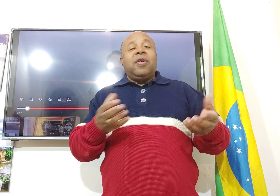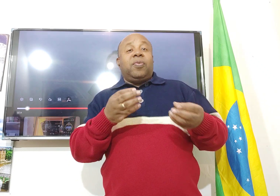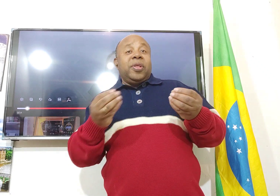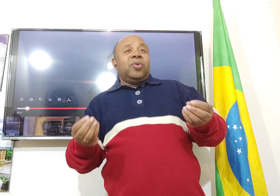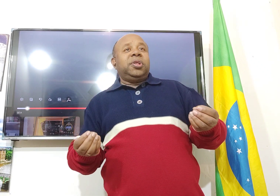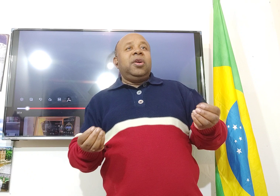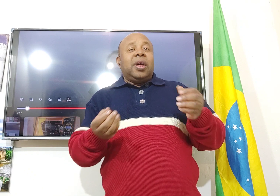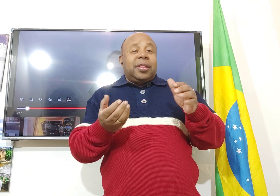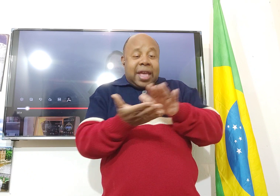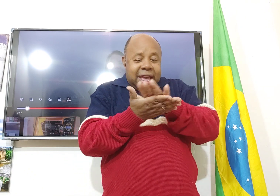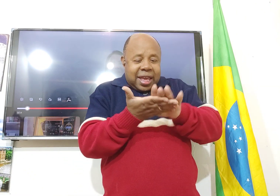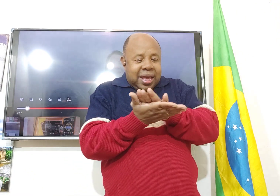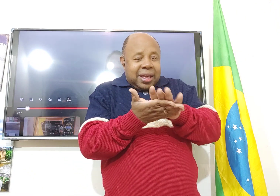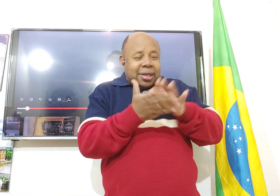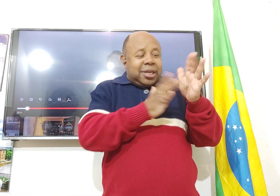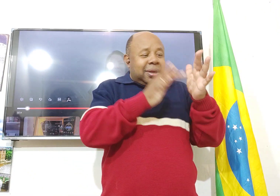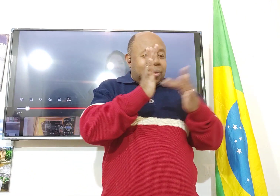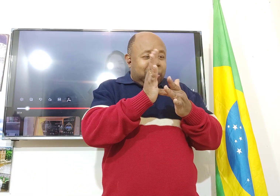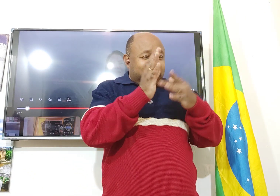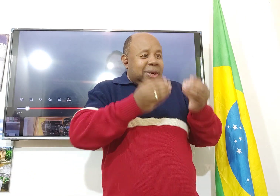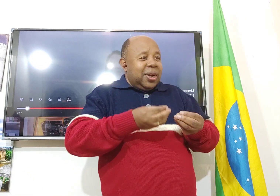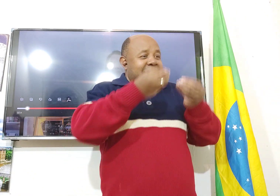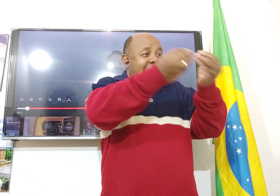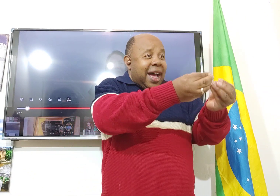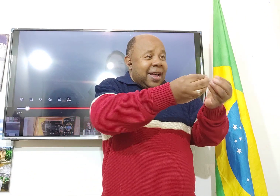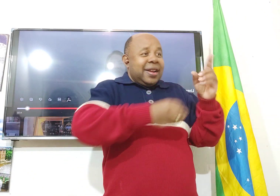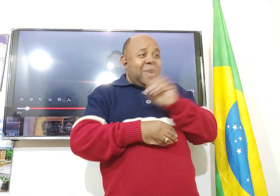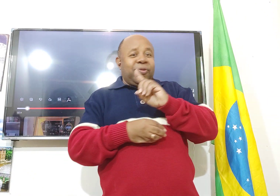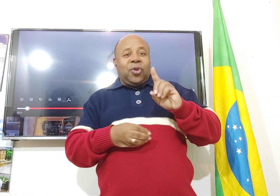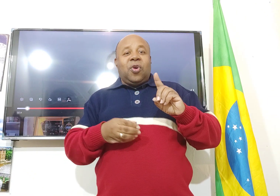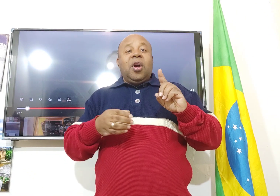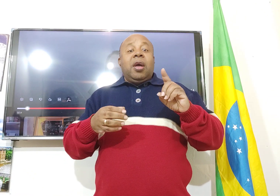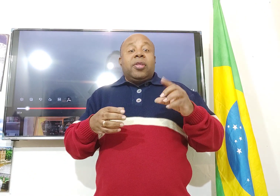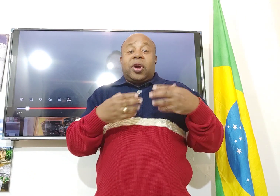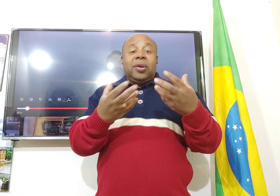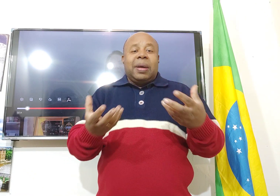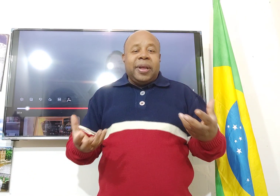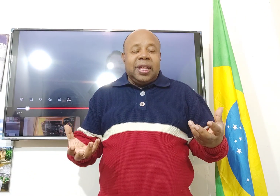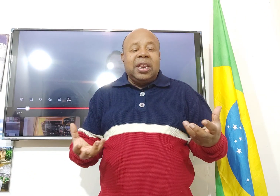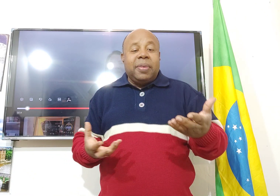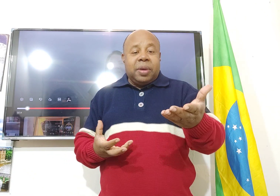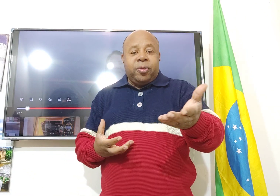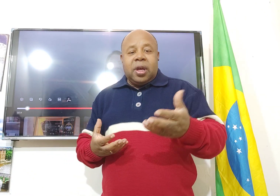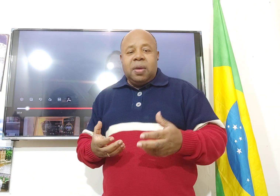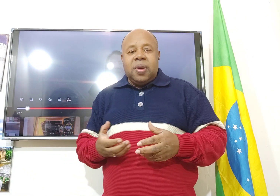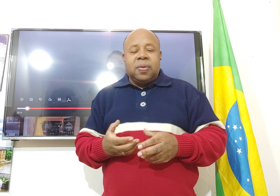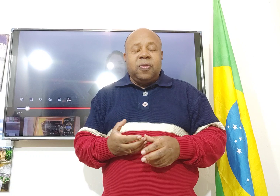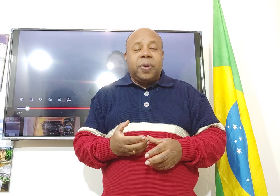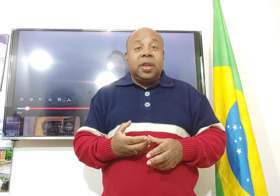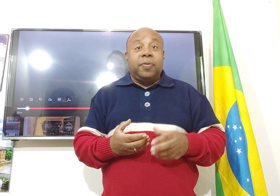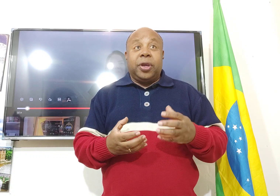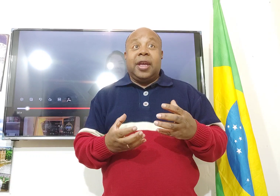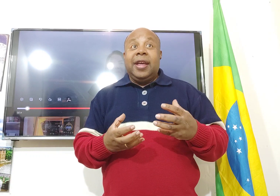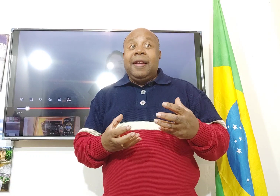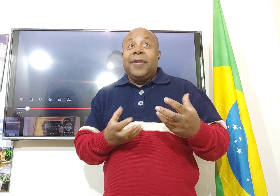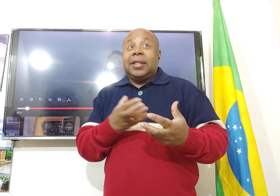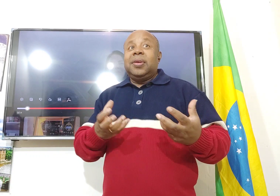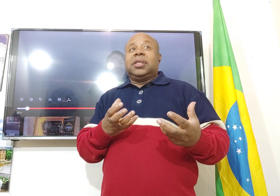Mas eu consigo, ó. Sem Jesus dá. Não, ficou. Só que não dá pra entender, mas é por aí mesmo, viu, Patrícia? Porque fica tão